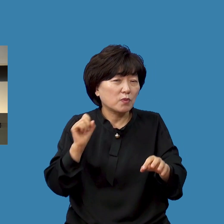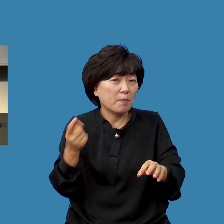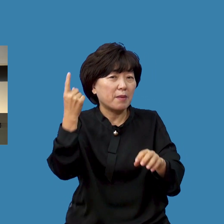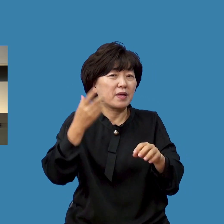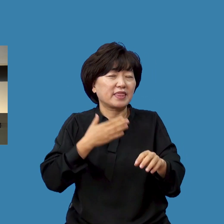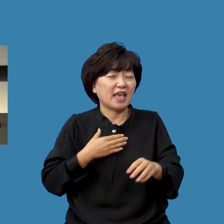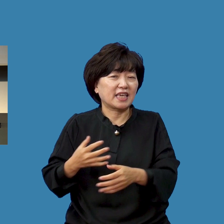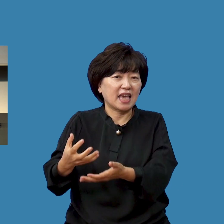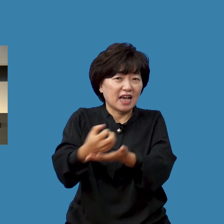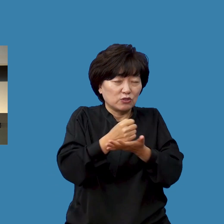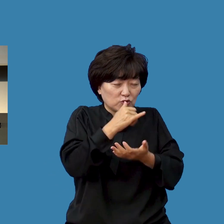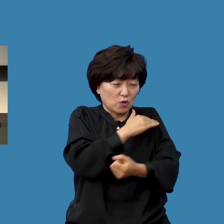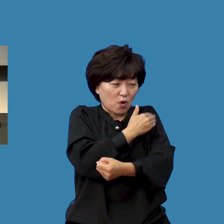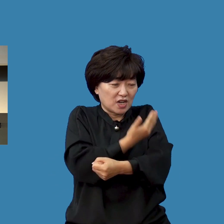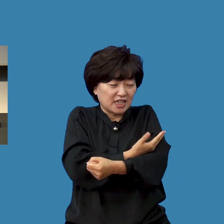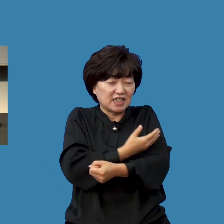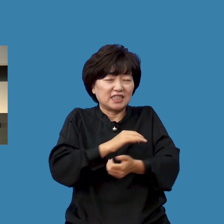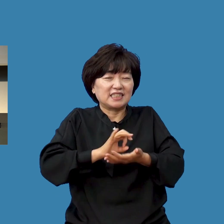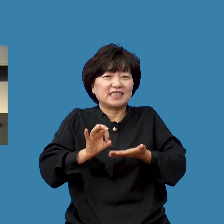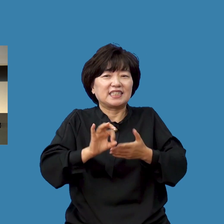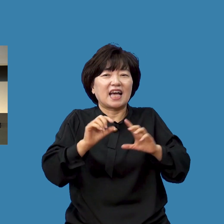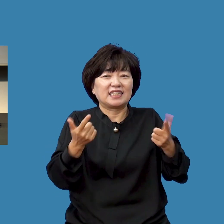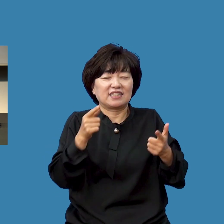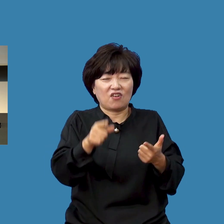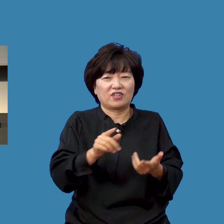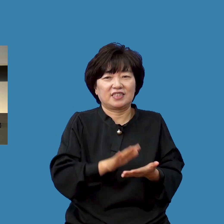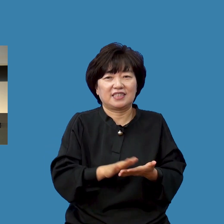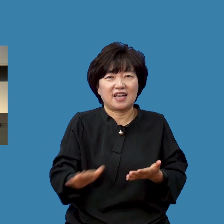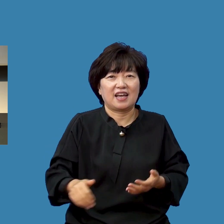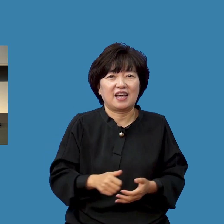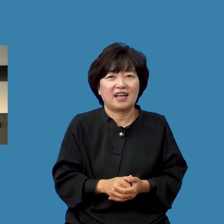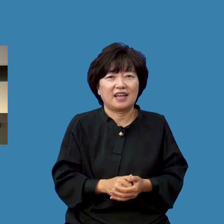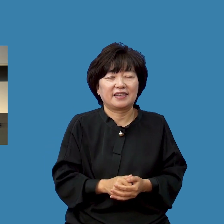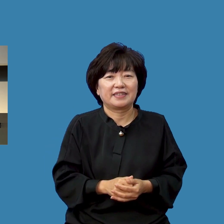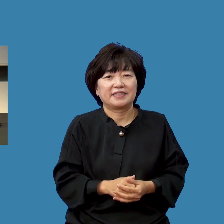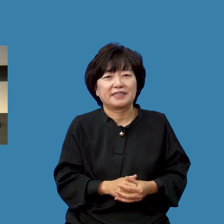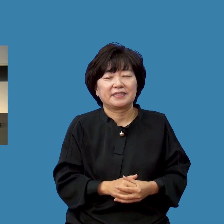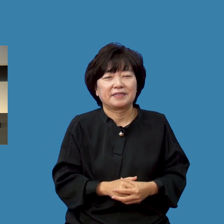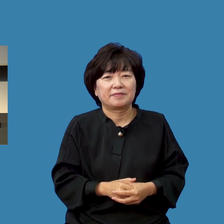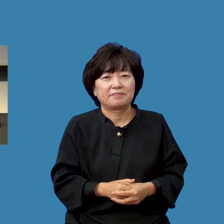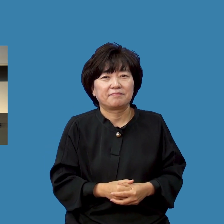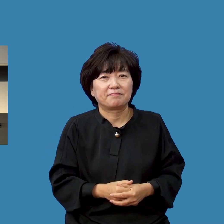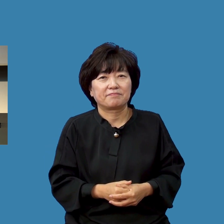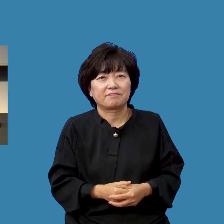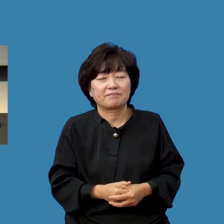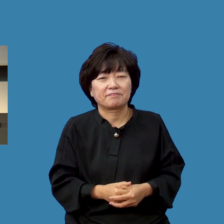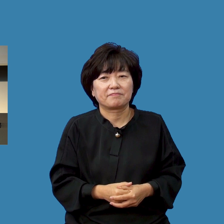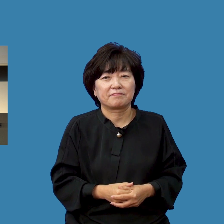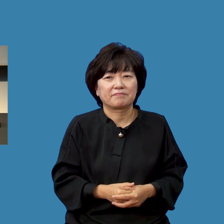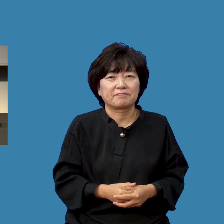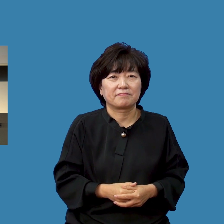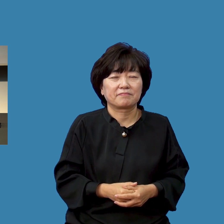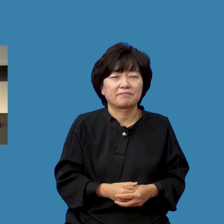내게 있는 권리를 다 쓰지 아니하는 이것이로다. 다음에 우리 예배팀 나오실래요?